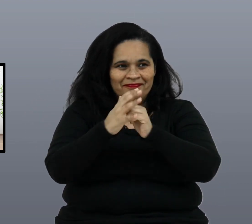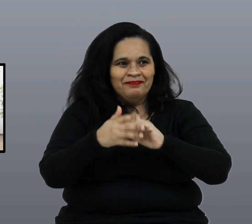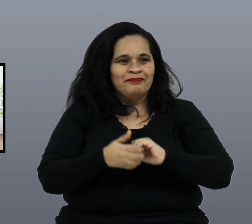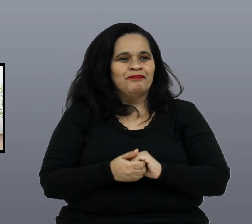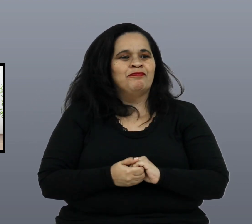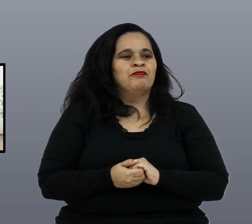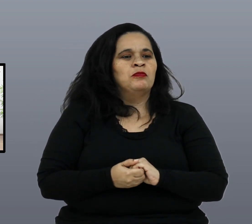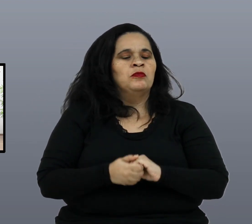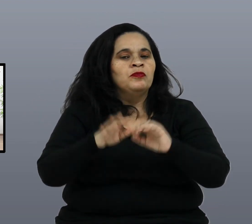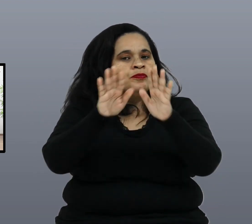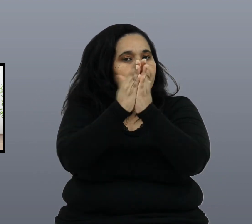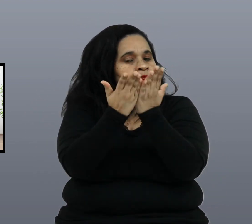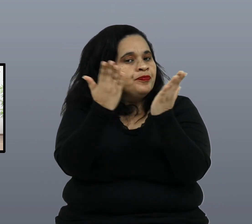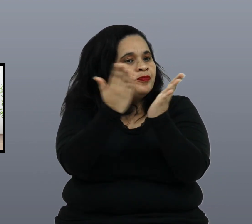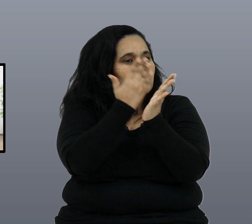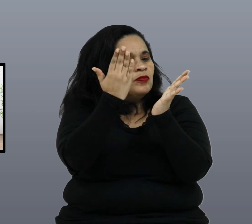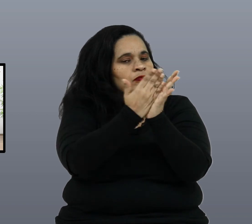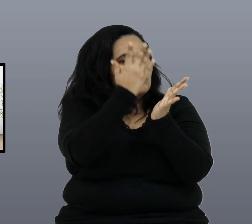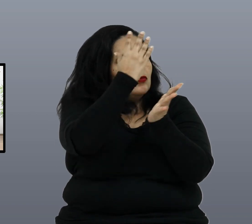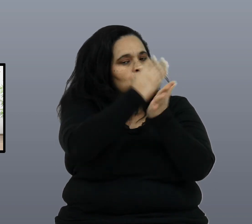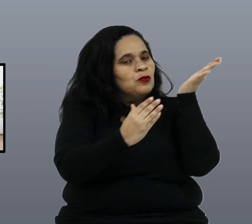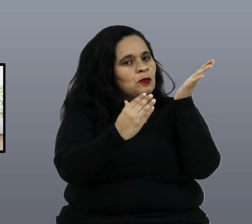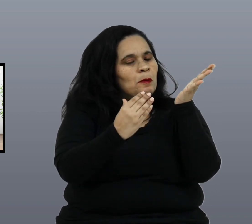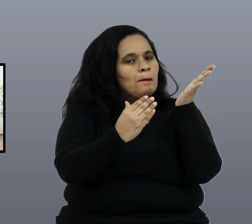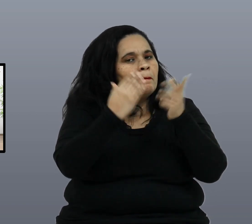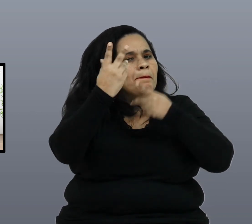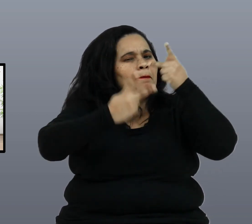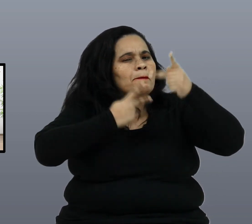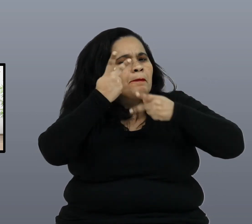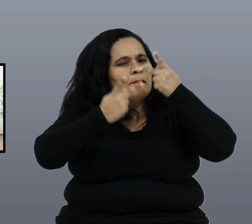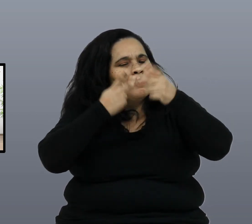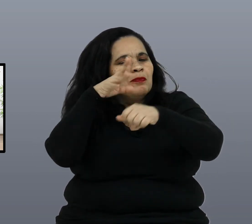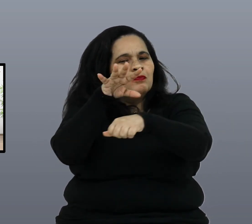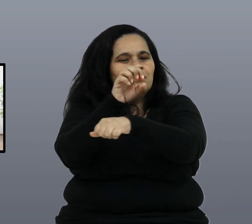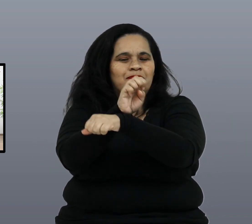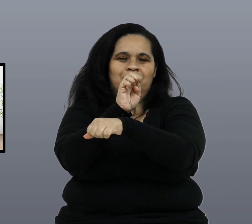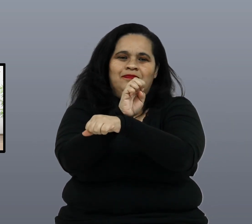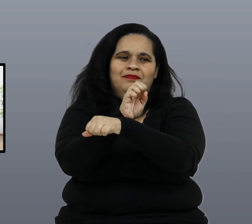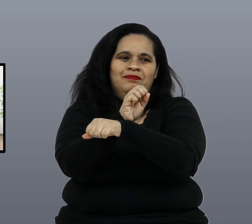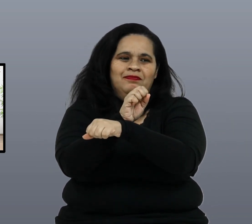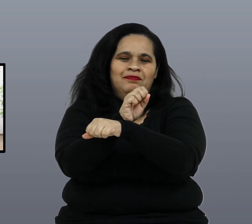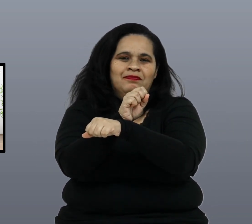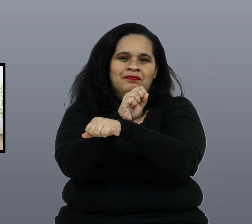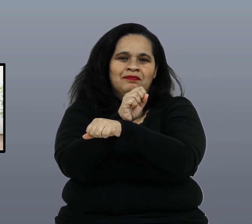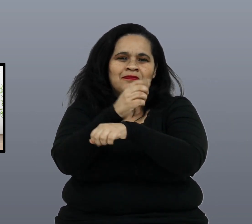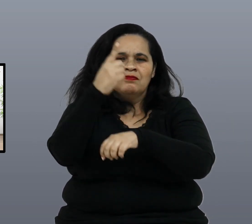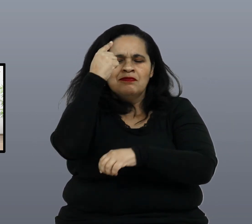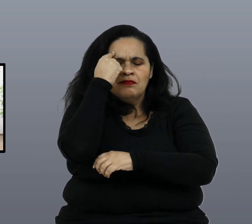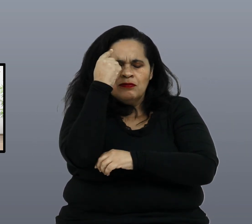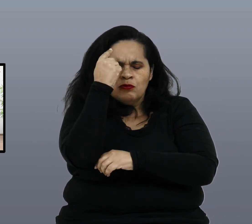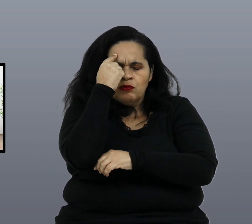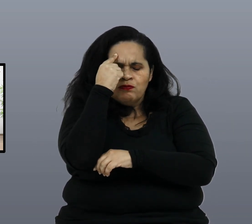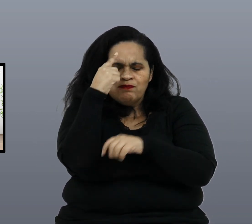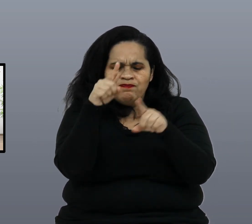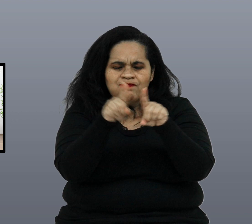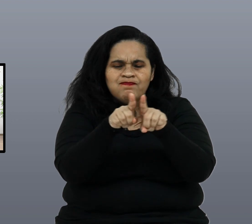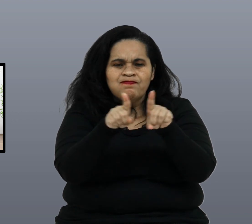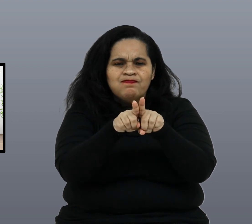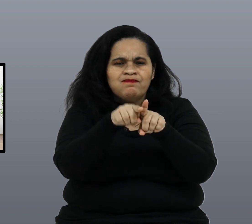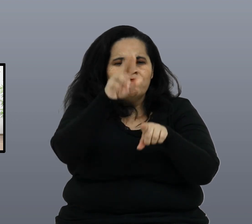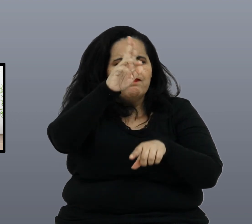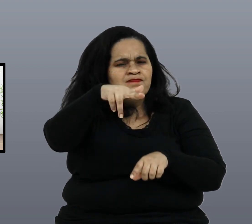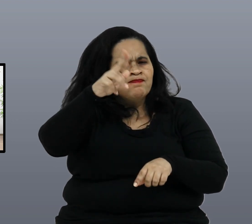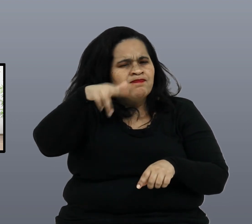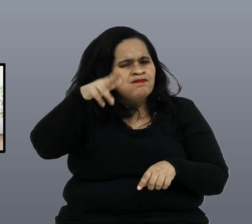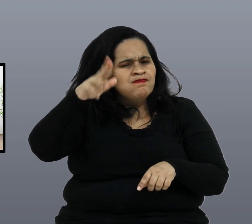Esse capítulo termina com esperança. E eu penso que nunca teve um tempo